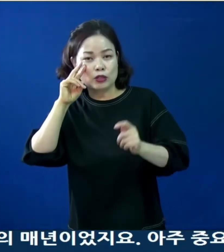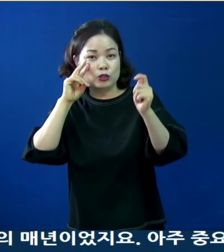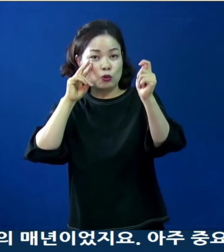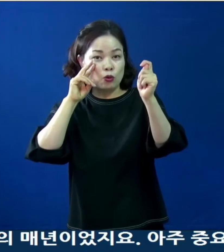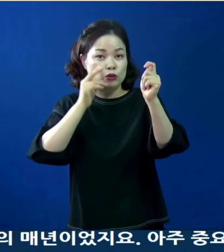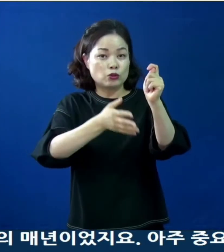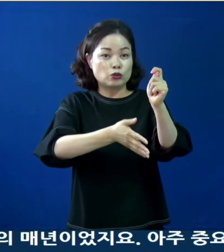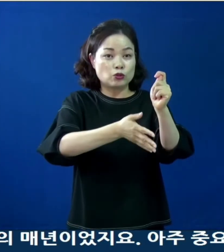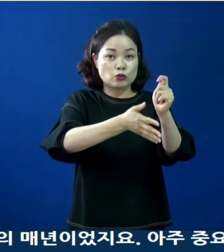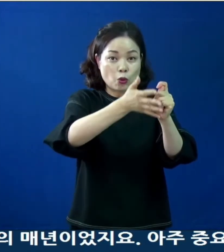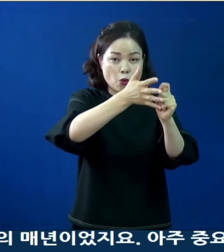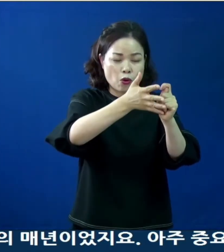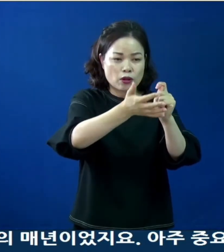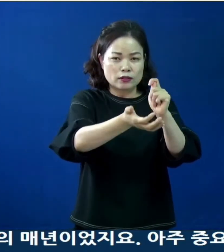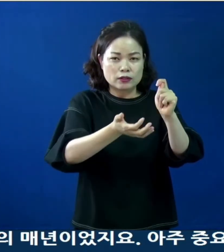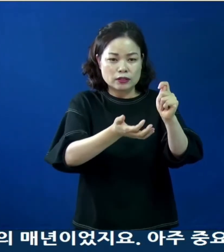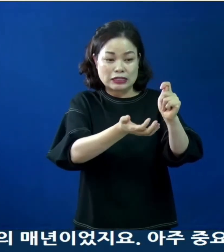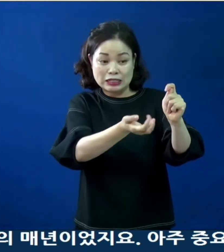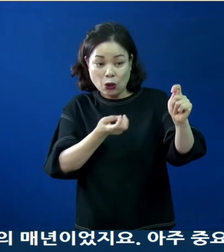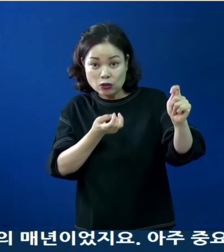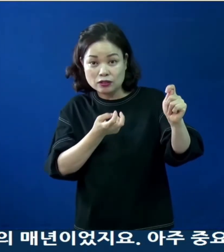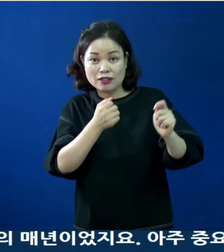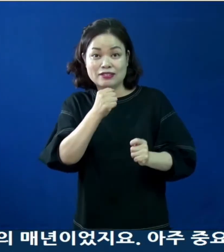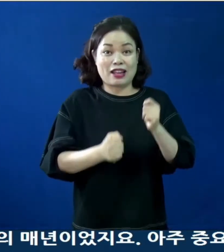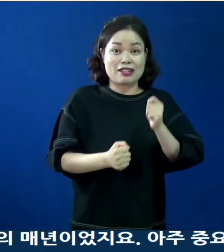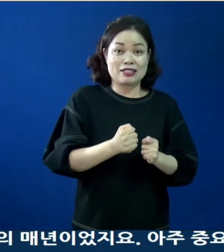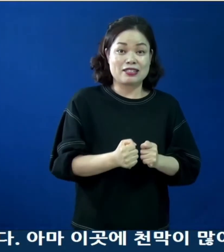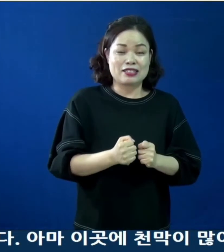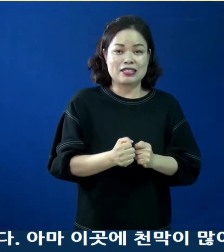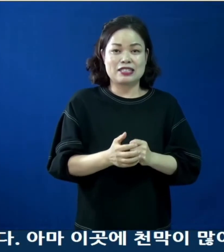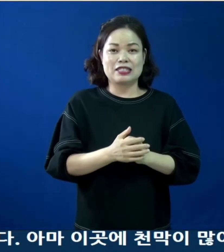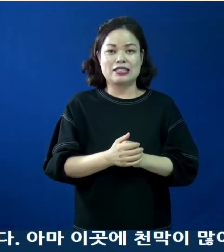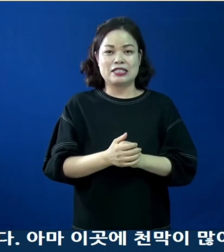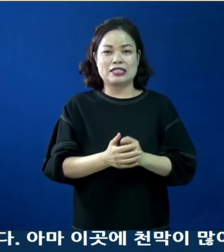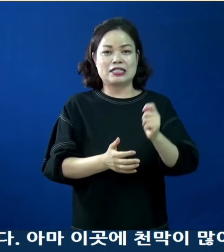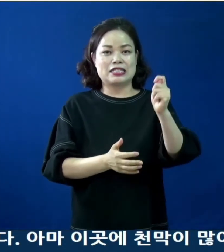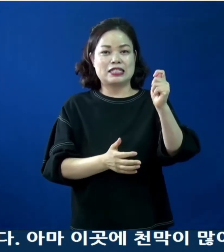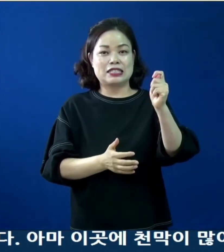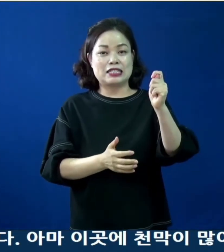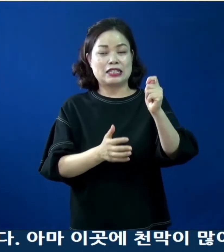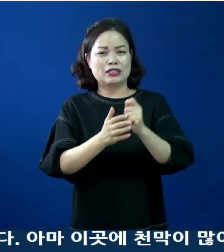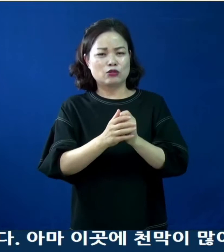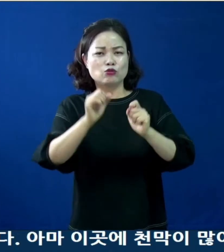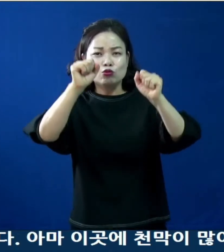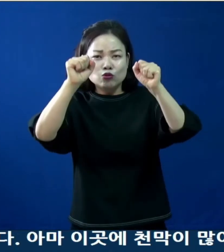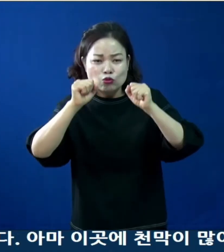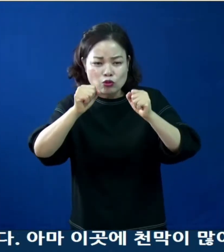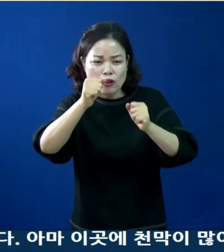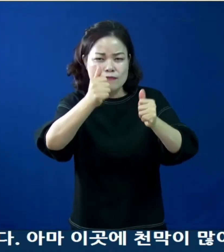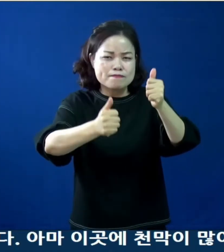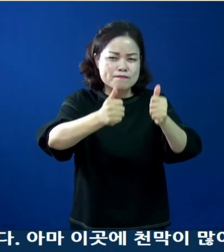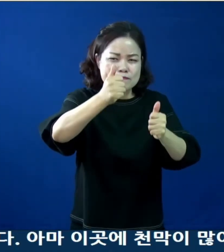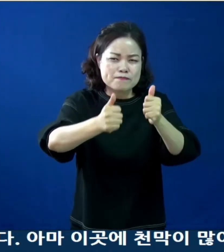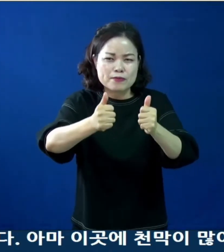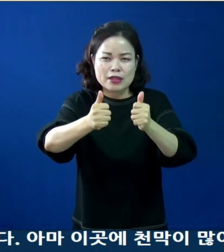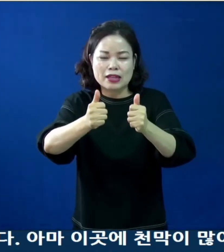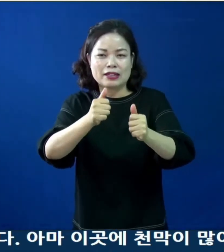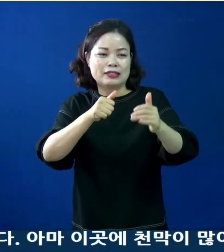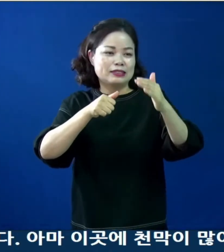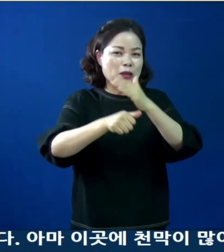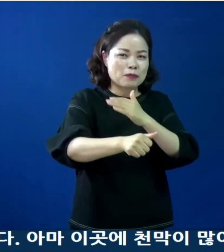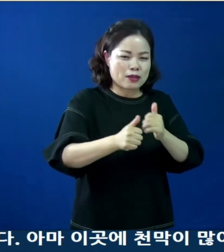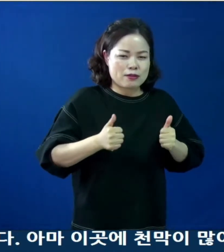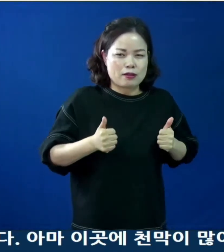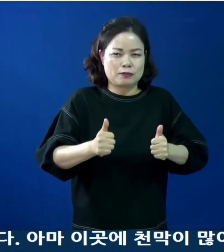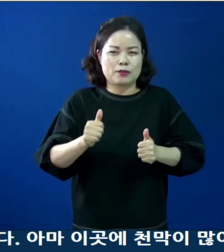9장에 보면 운동장에서 막 다름질하는 그 얘기 쓰지 않아요. 디모데후서 2장에 보면 운동 경기들이 이 선수들 나갈 때